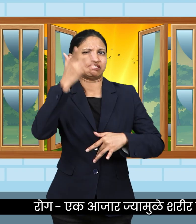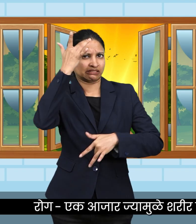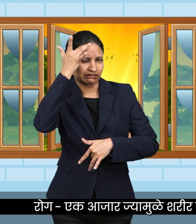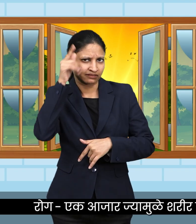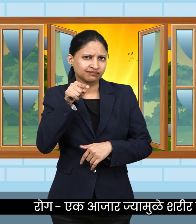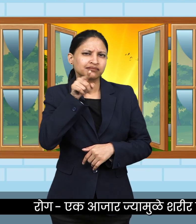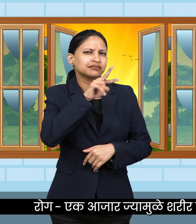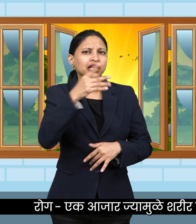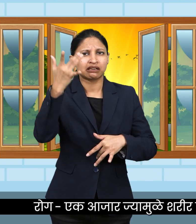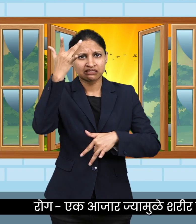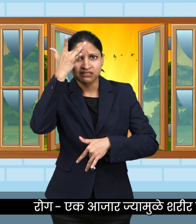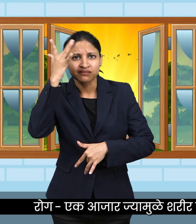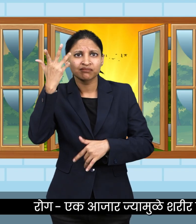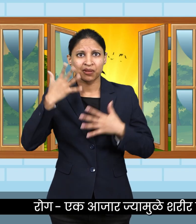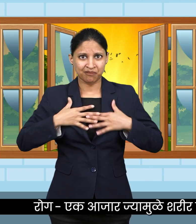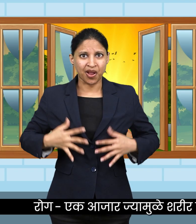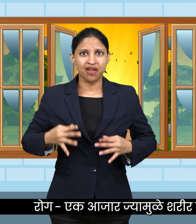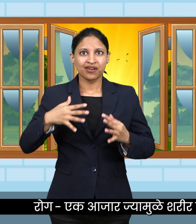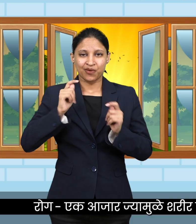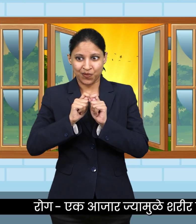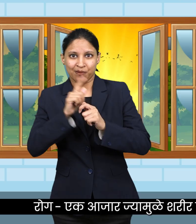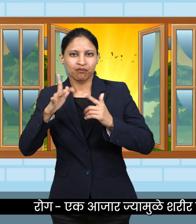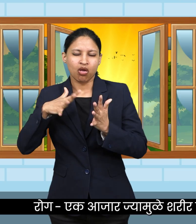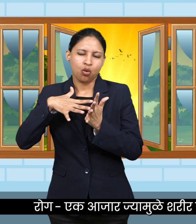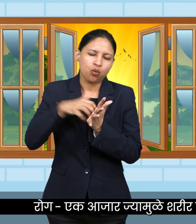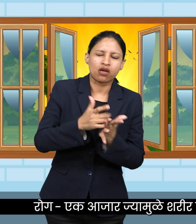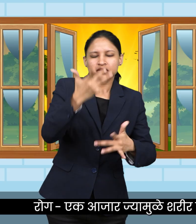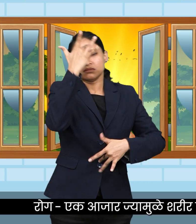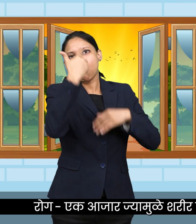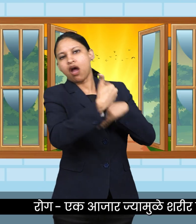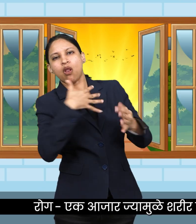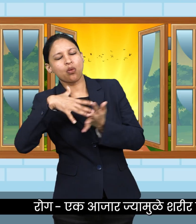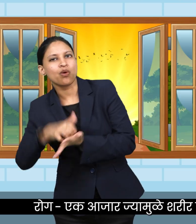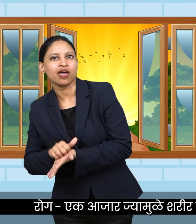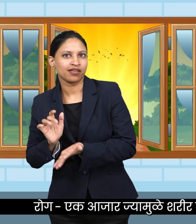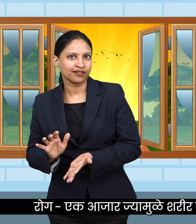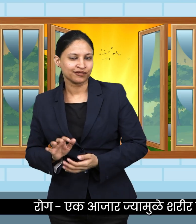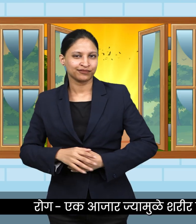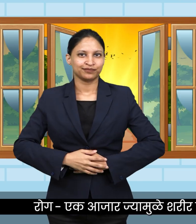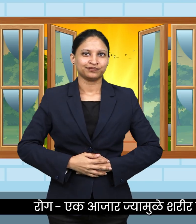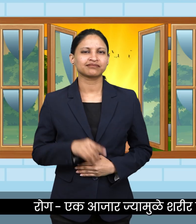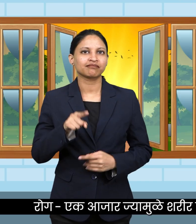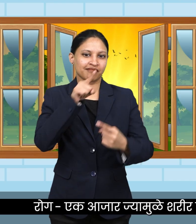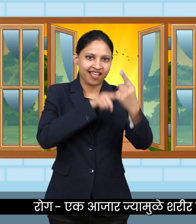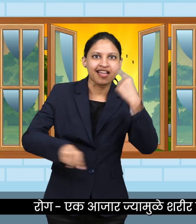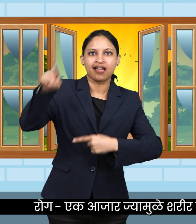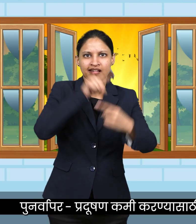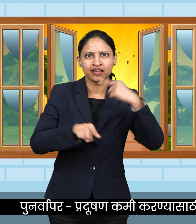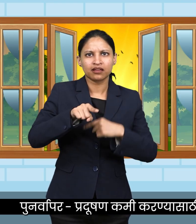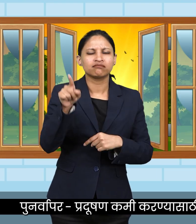एक आजार ज्यामुळे शरीर किंवा मन सामान्यपणे काम करणे थांबवते.